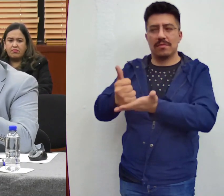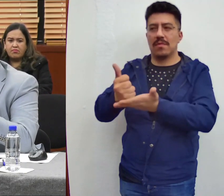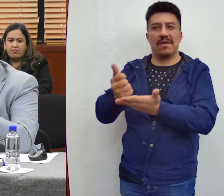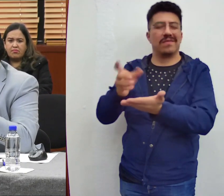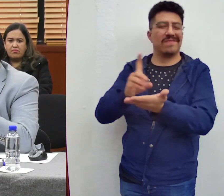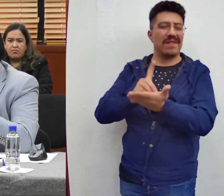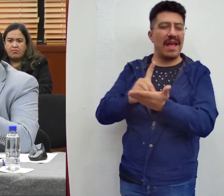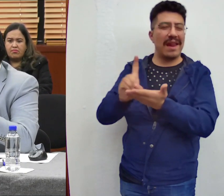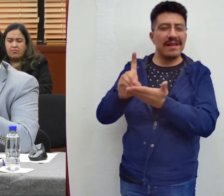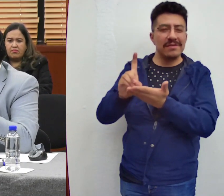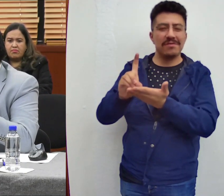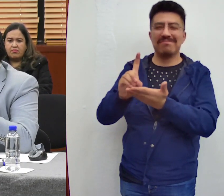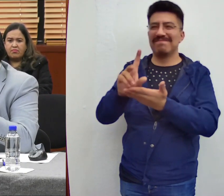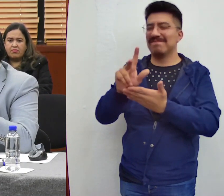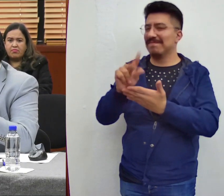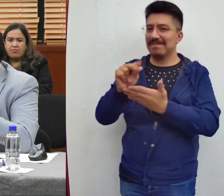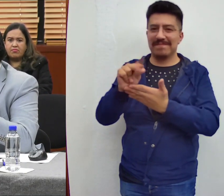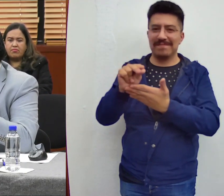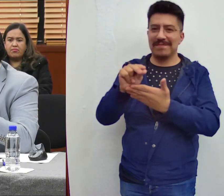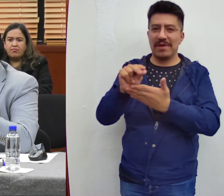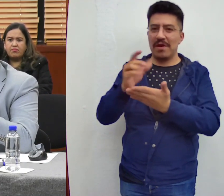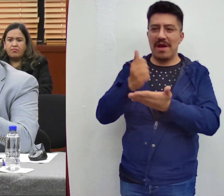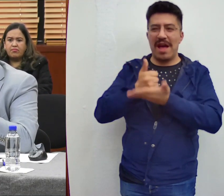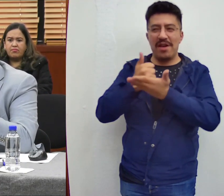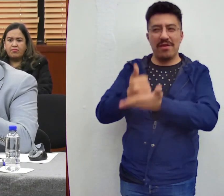¿no? Es un tema de mera